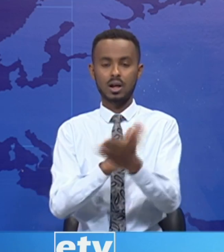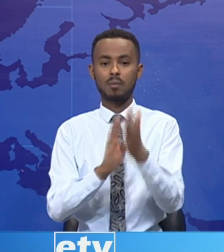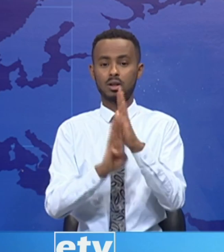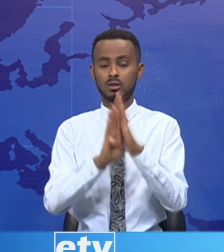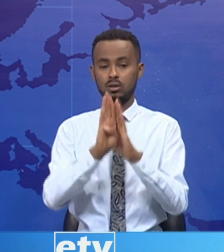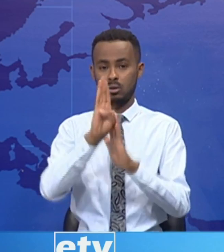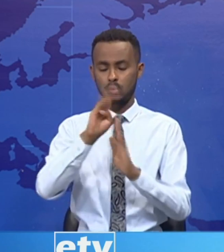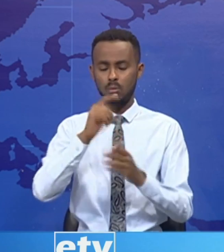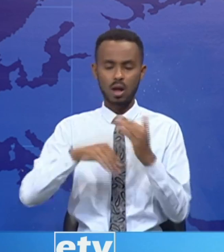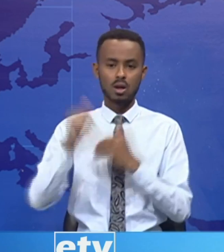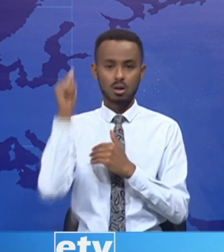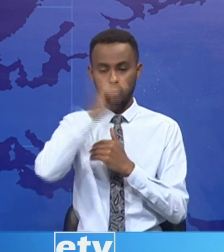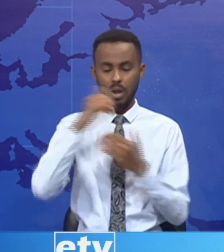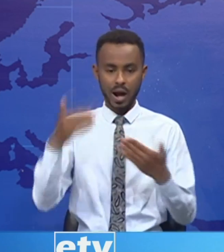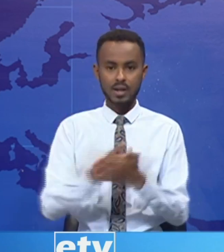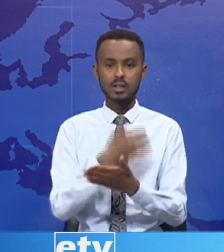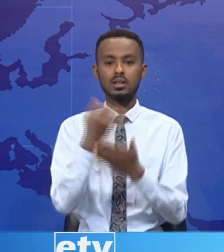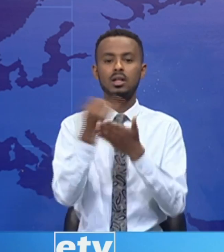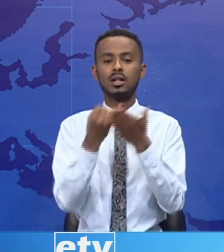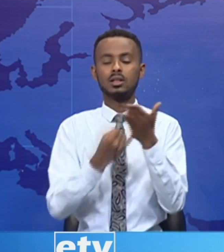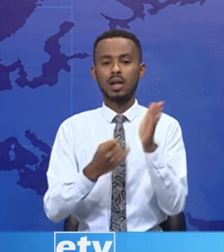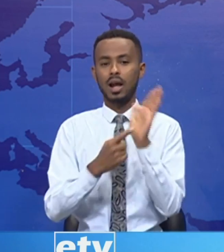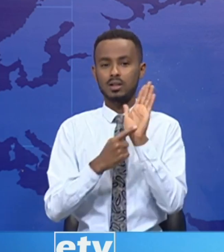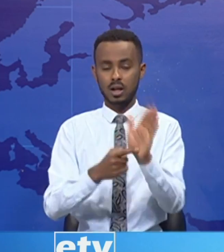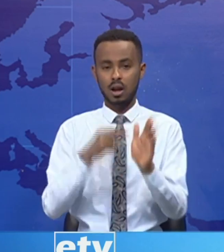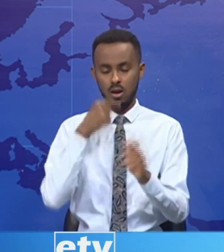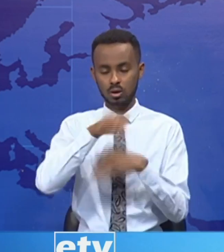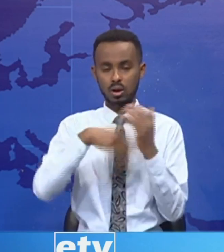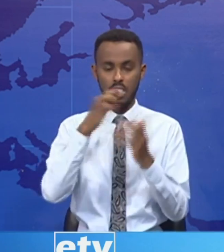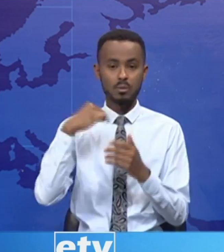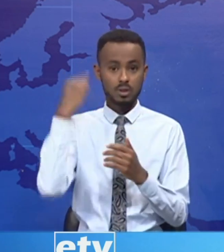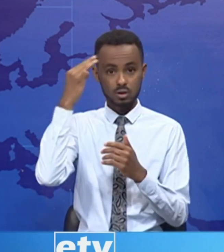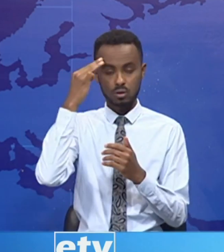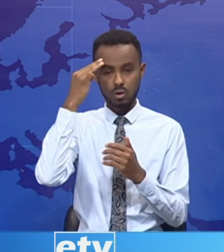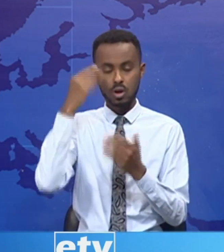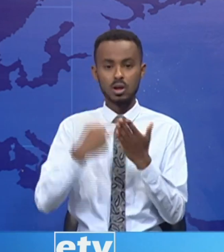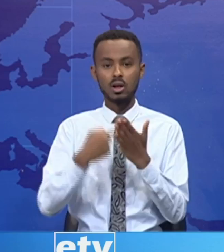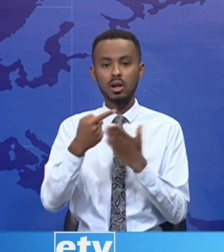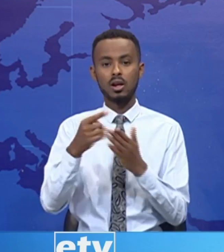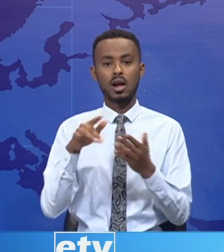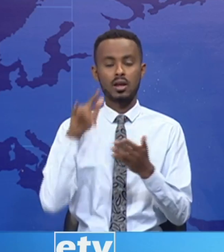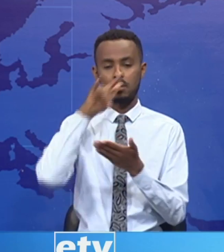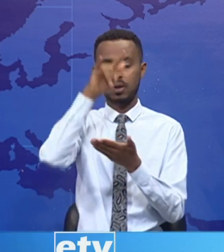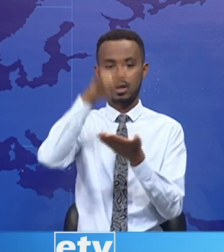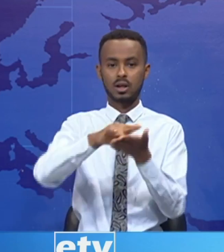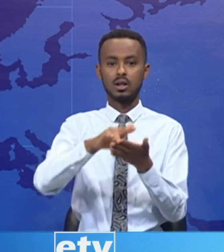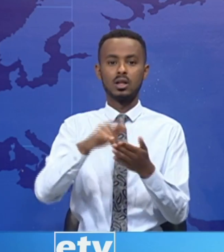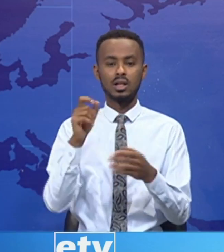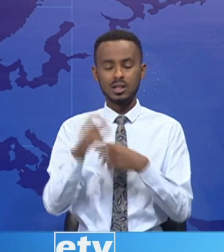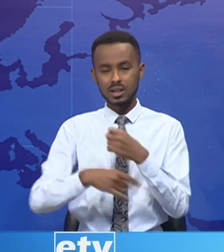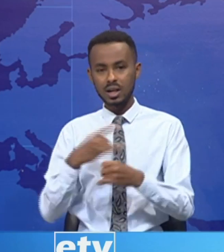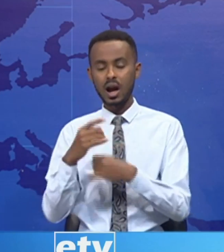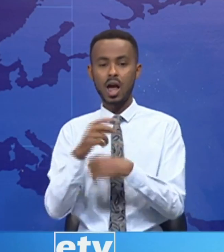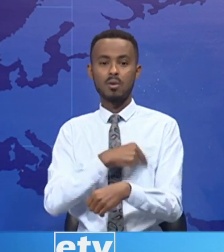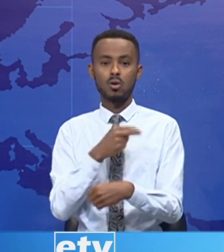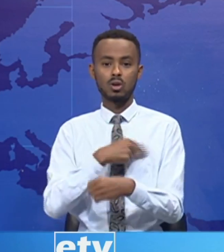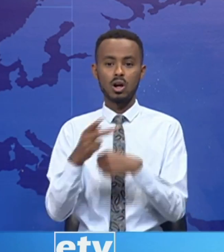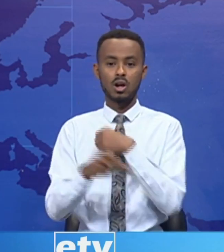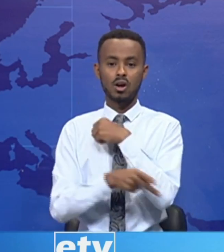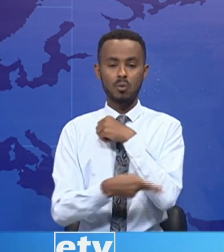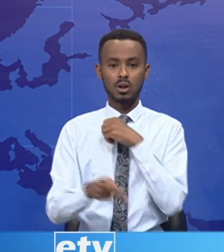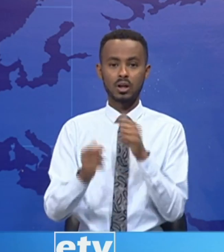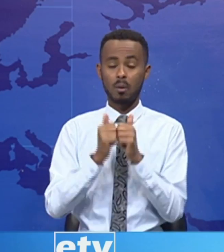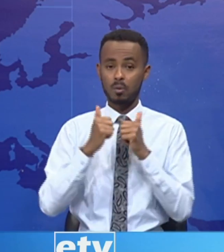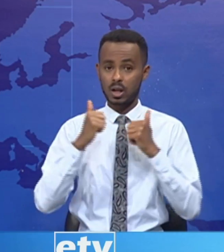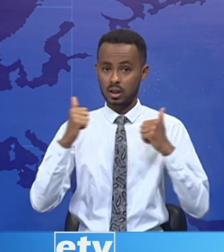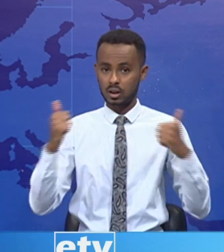በላይ የኢትዮጵያ አዲስ ገጽታን ያሳያል ያሉት ጠቅላይ ሚኒስትሩ ይህን አየር መንገድ ከዘር ከሃይማኖትና ፖለቲካ